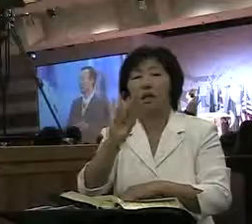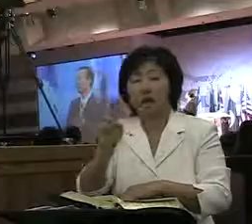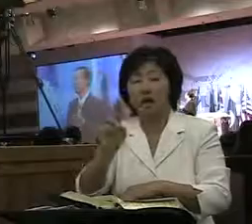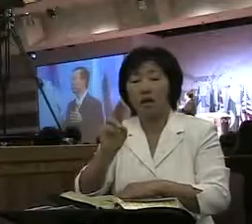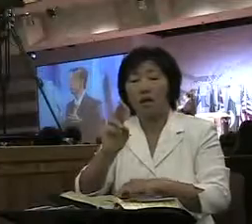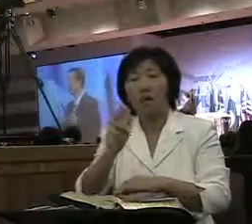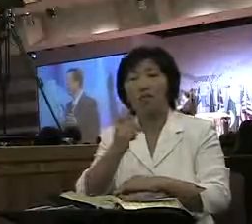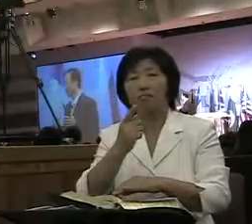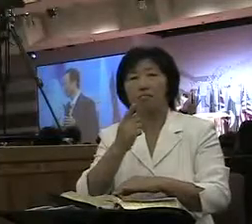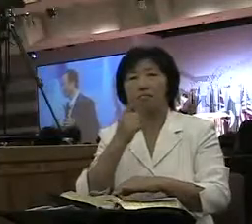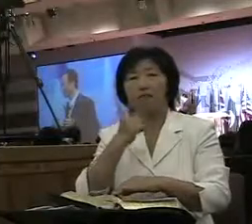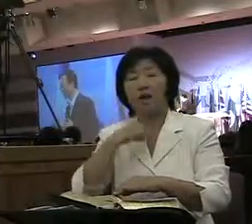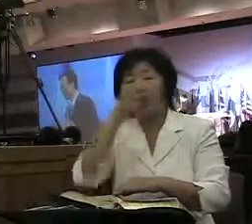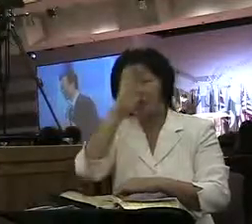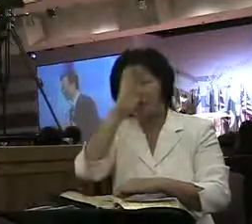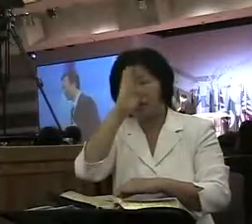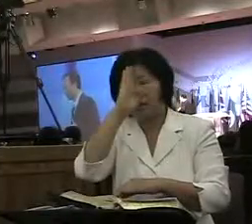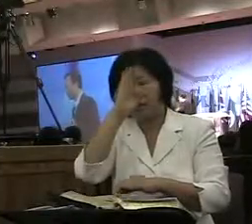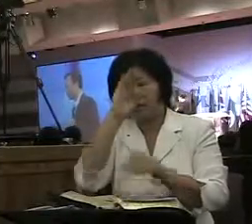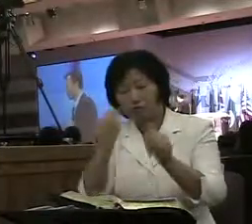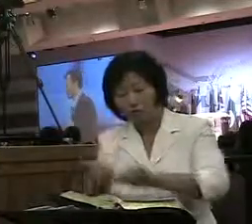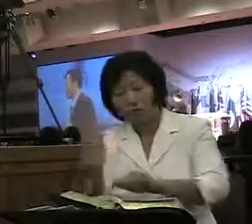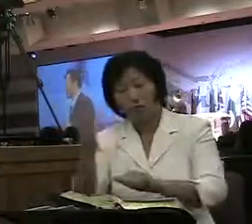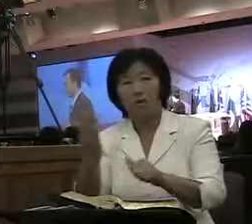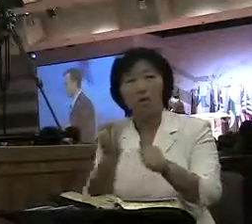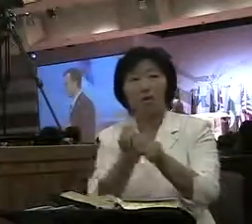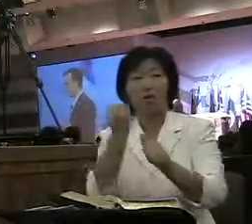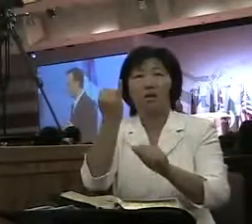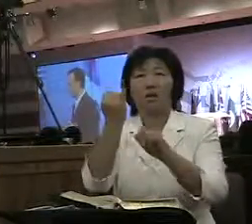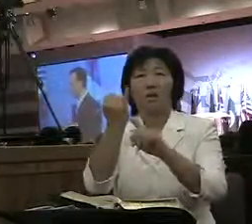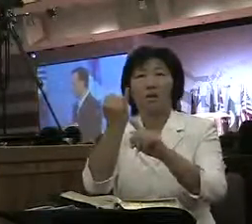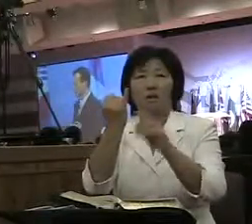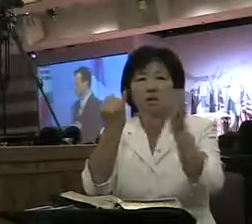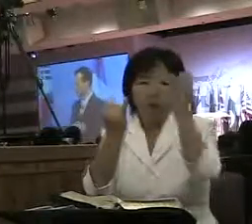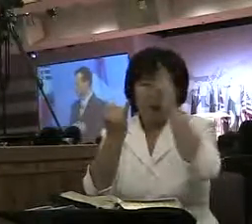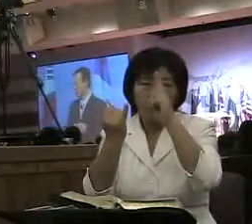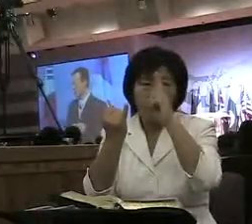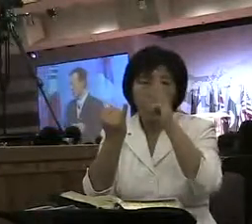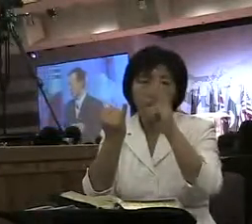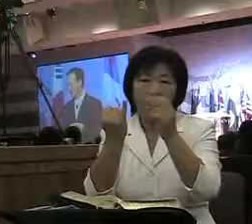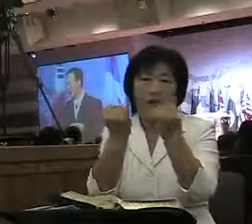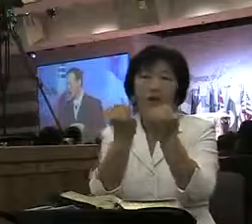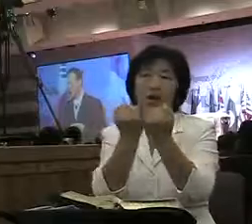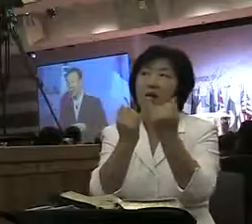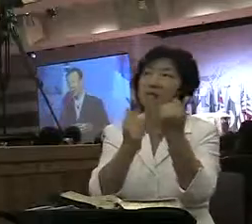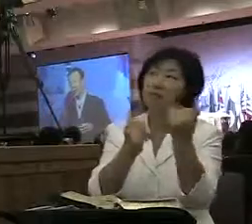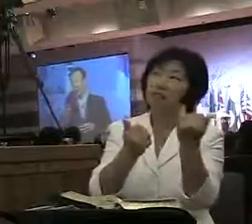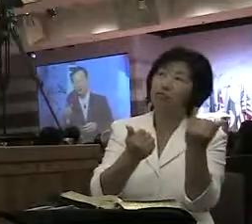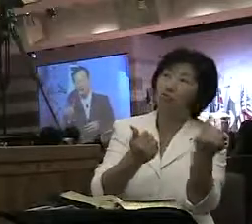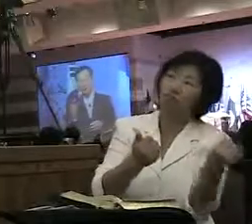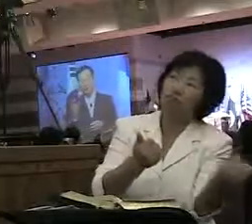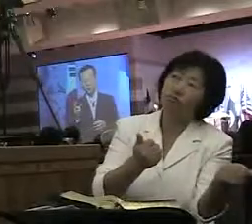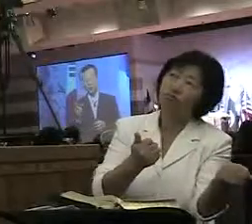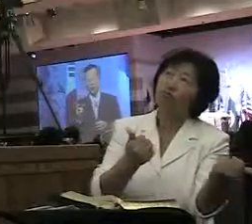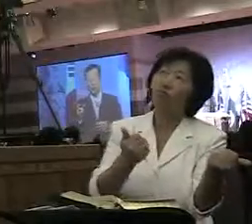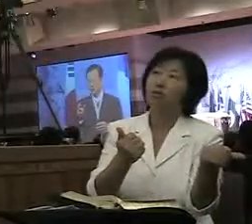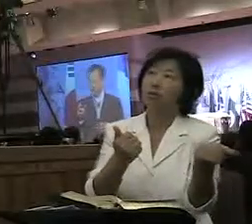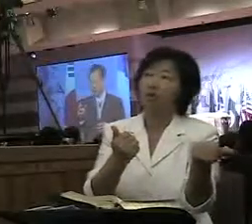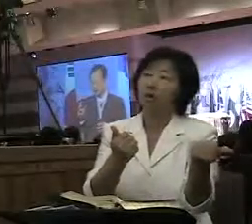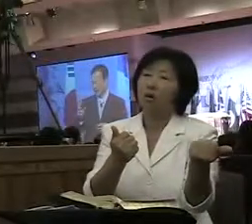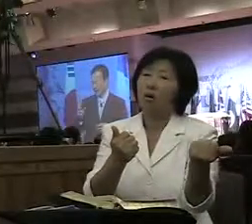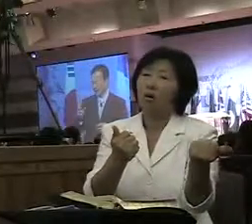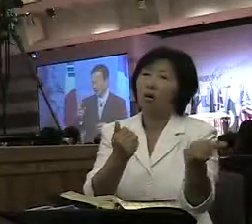너무나 일찍 뜻밖의 사랑하는 아내를 잃게 된 리빙스턴 박사는, 리빙스턴